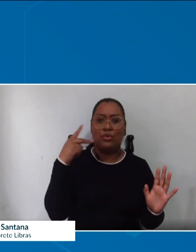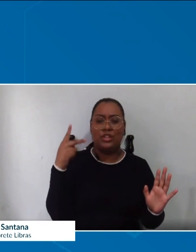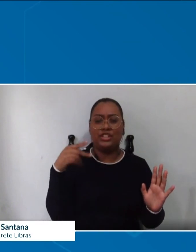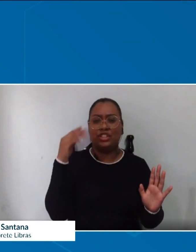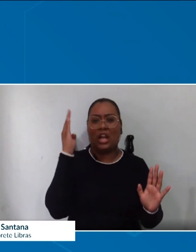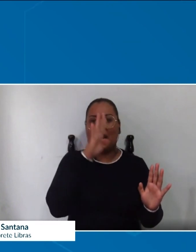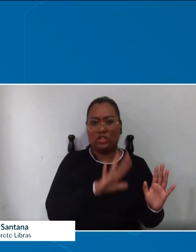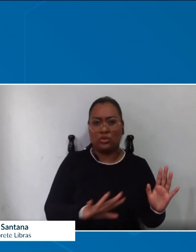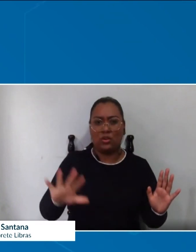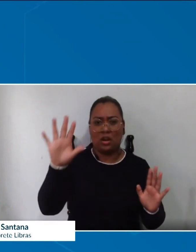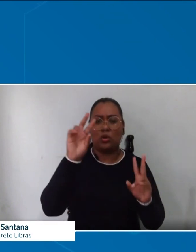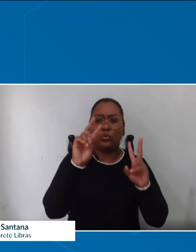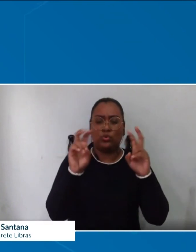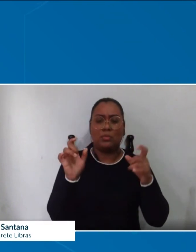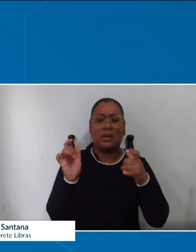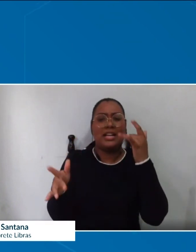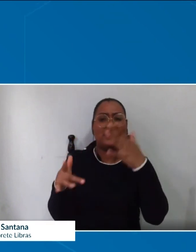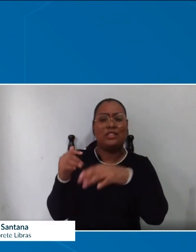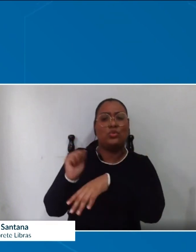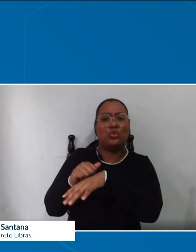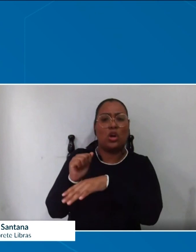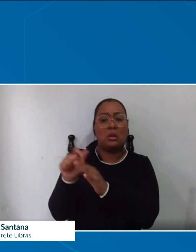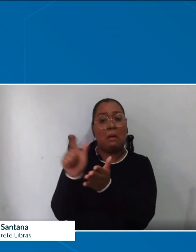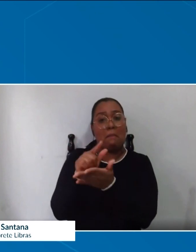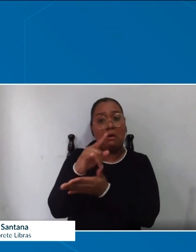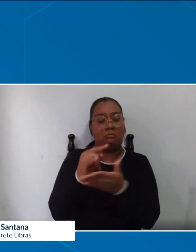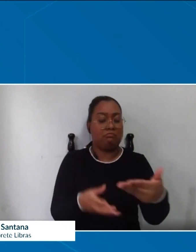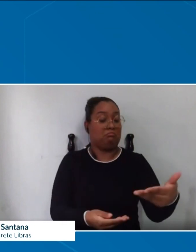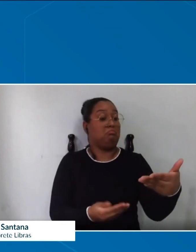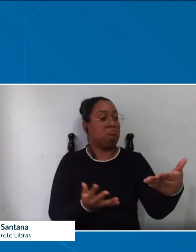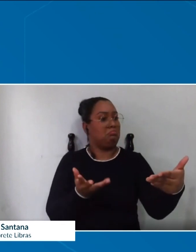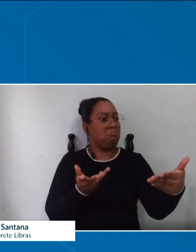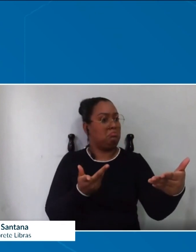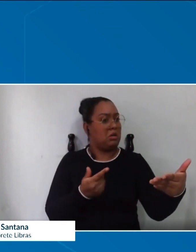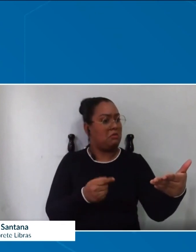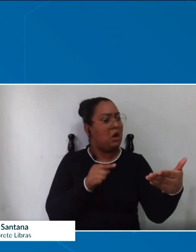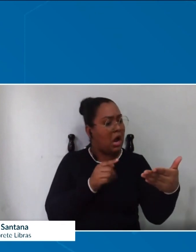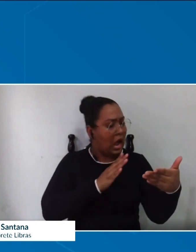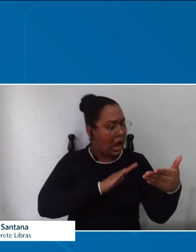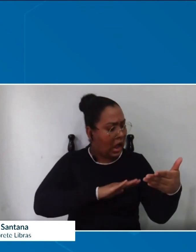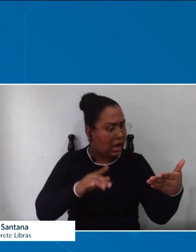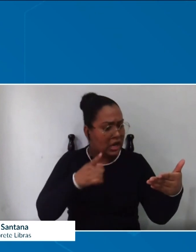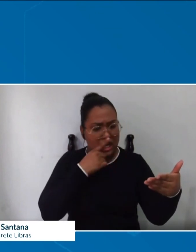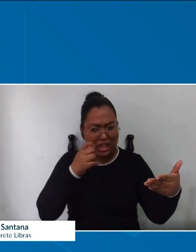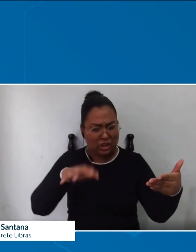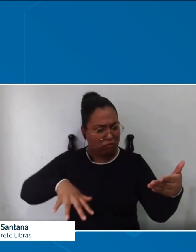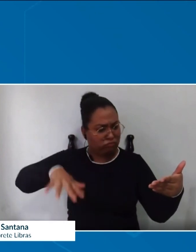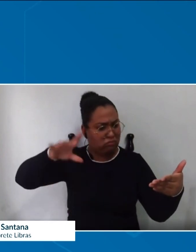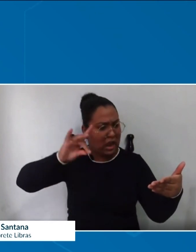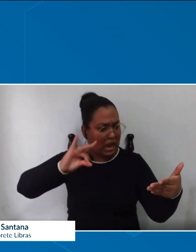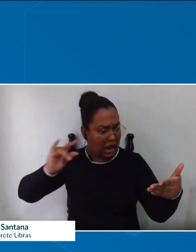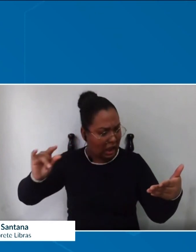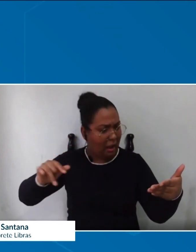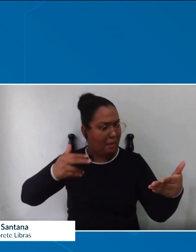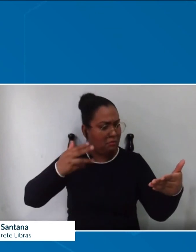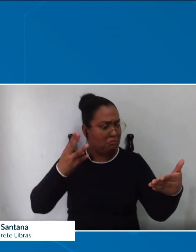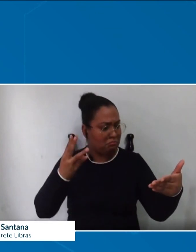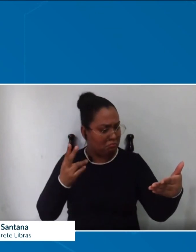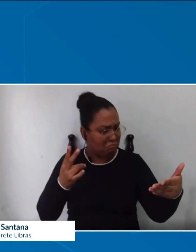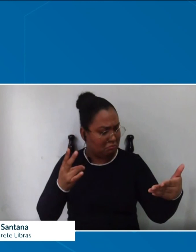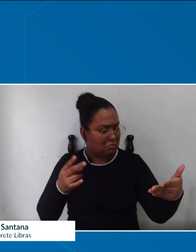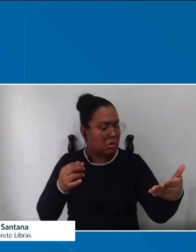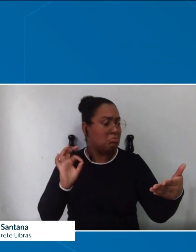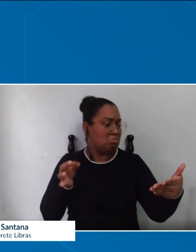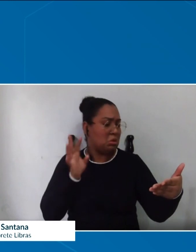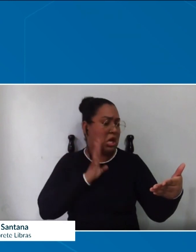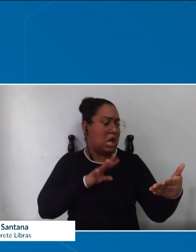sólidos que é fantástica do ponto de vista do papel. Ela visa acabar com os lixões, visa implementar a logística reversa. São duas coisas muito